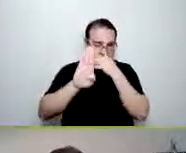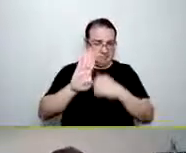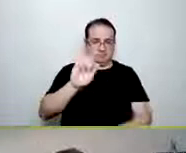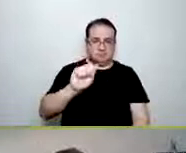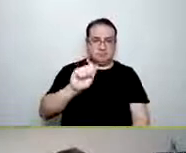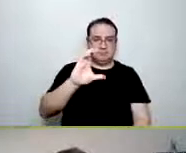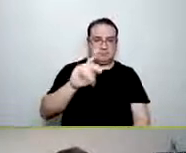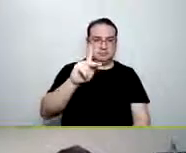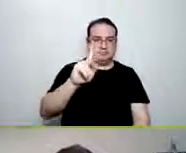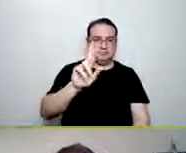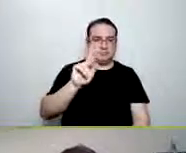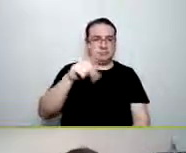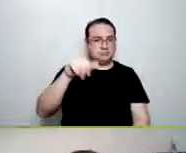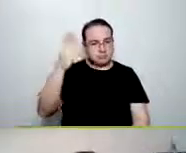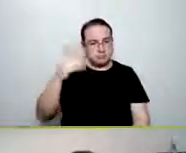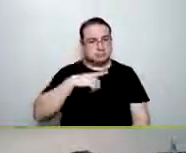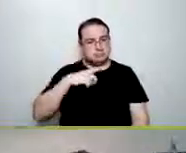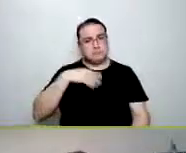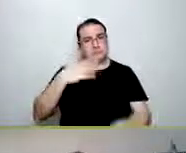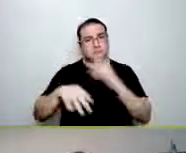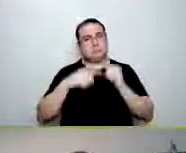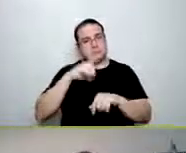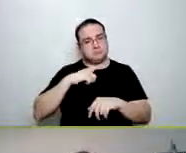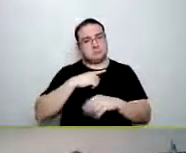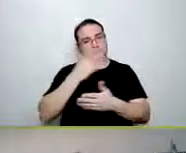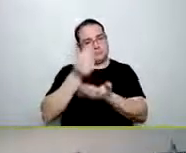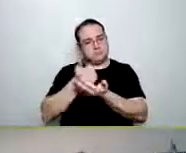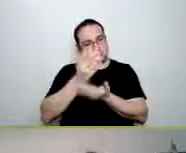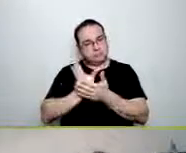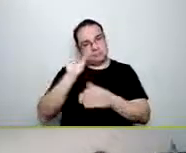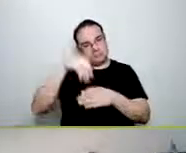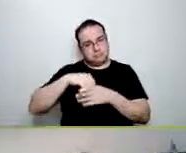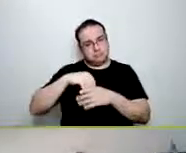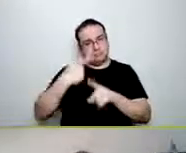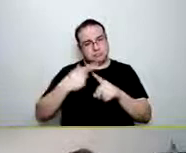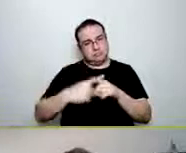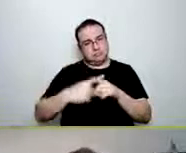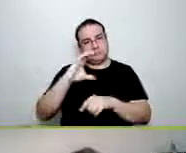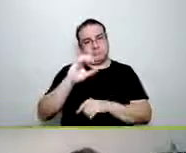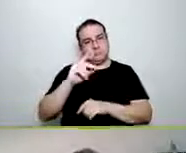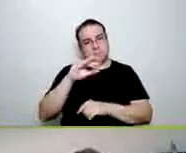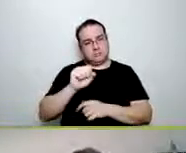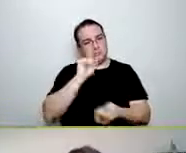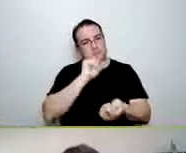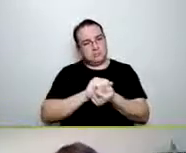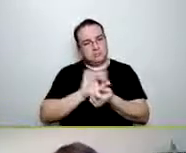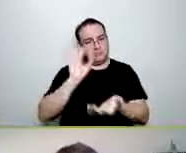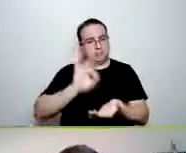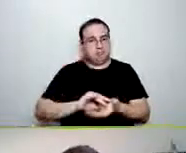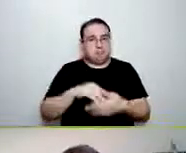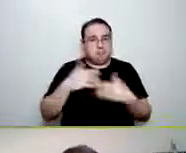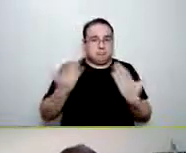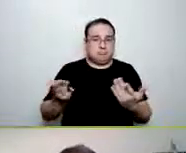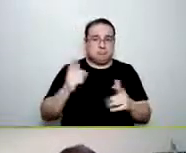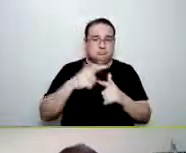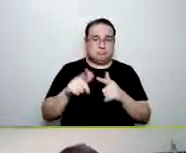da instituição. Então, mesmo que haja cópias internas, se as cópias estão de lado do original, uma